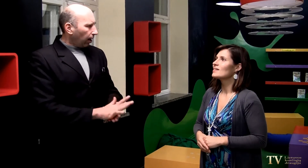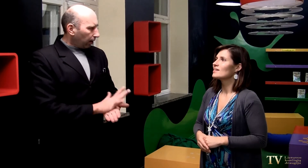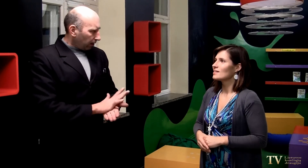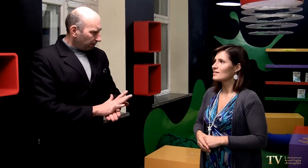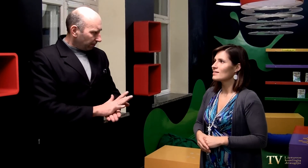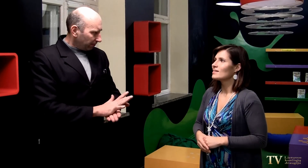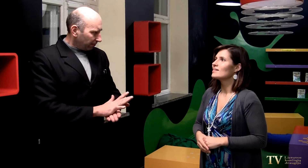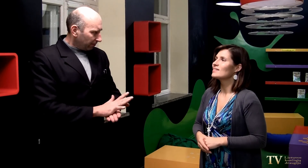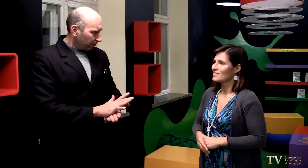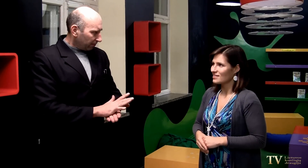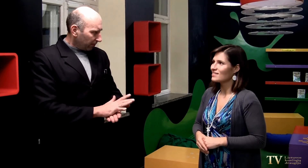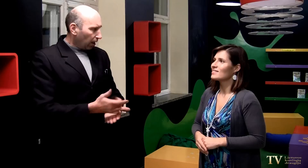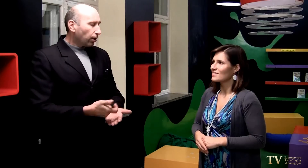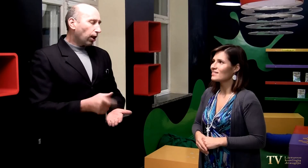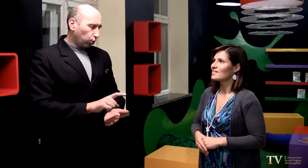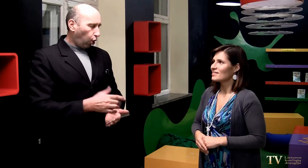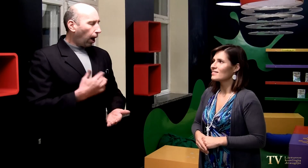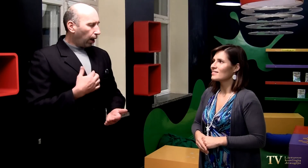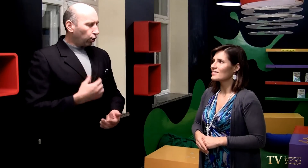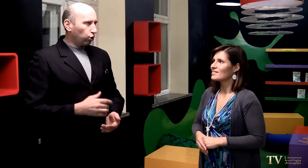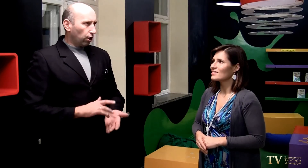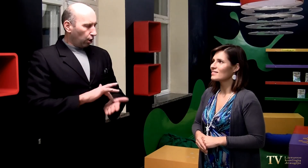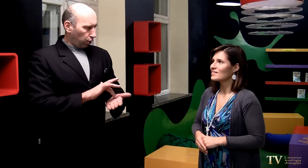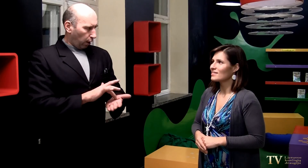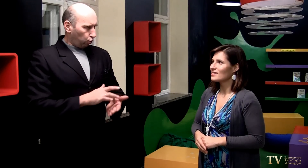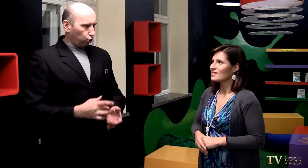algą. Dėl to aš laušu